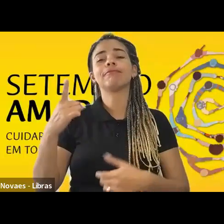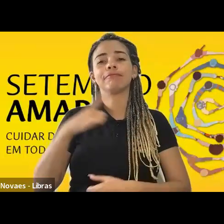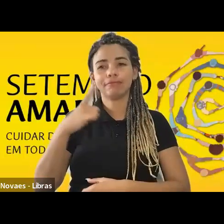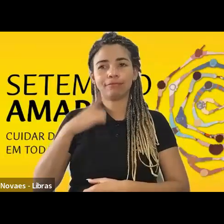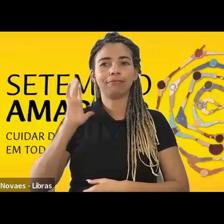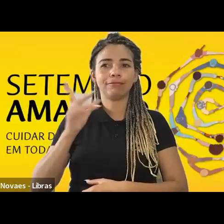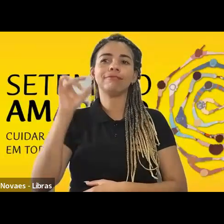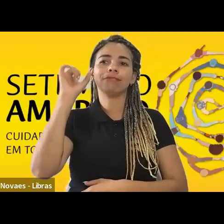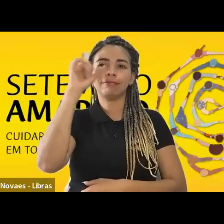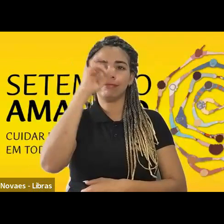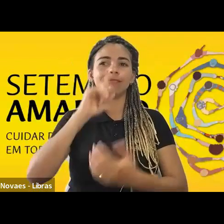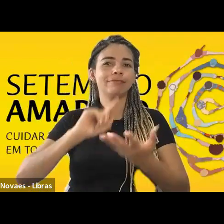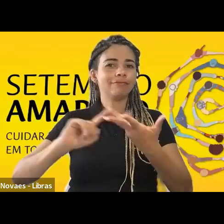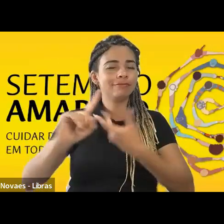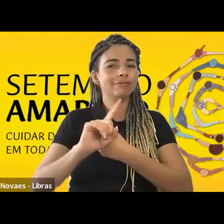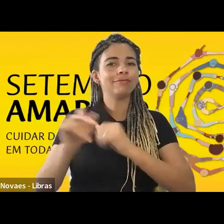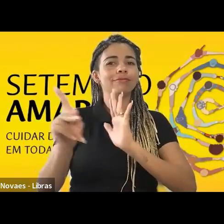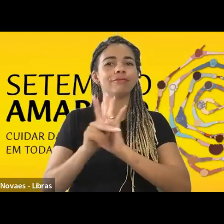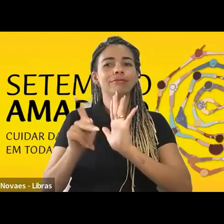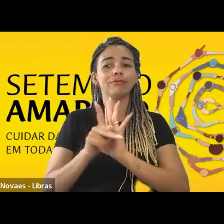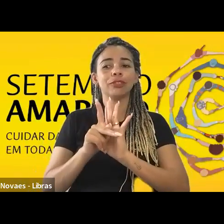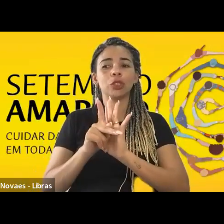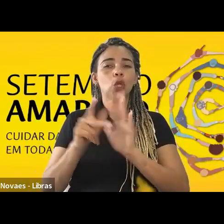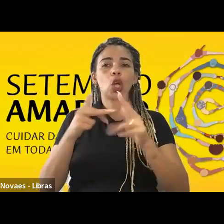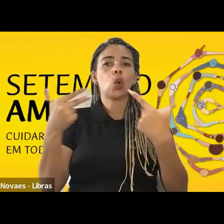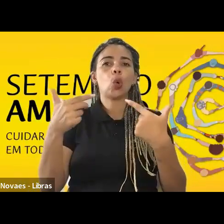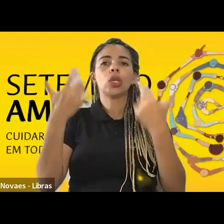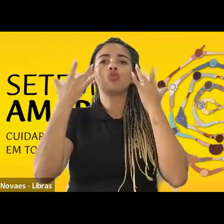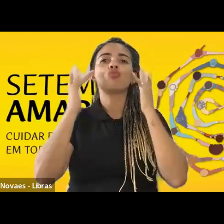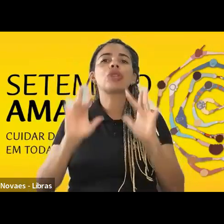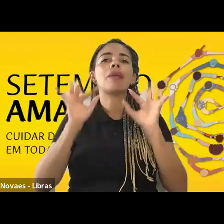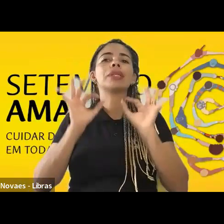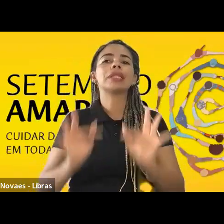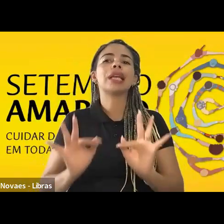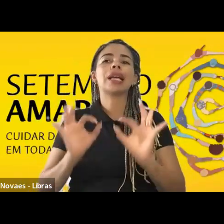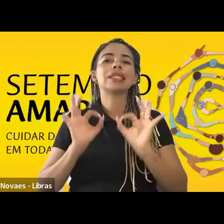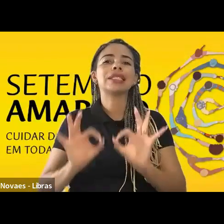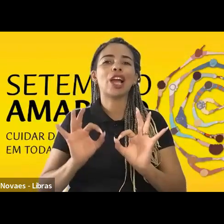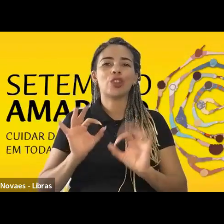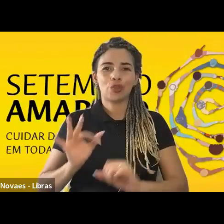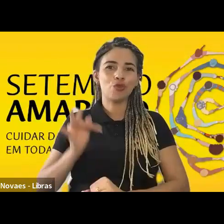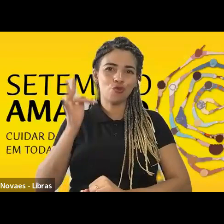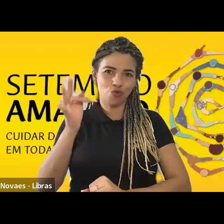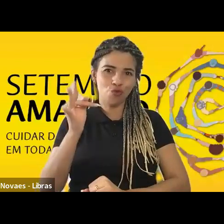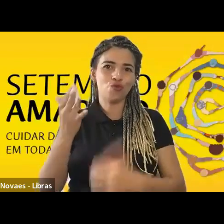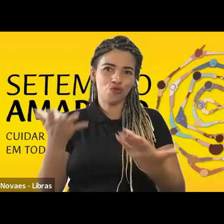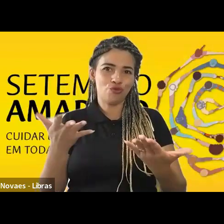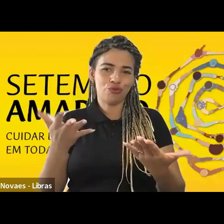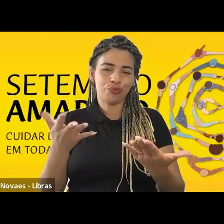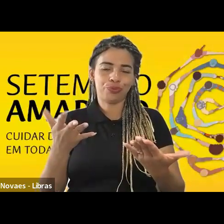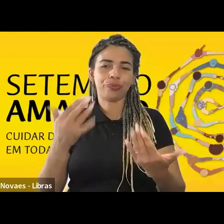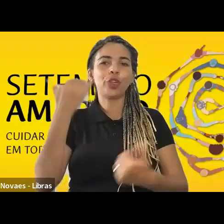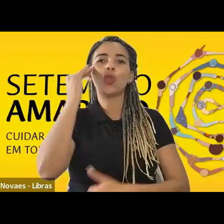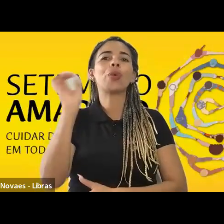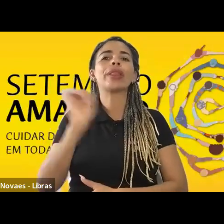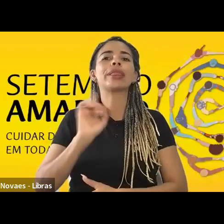para lidar com a imprevisibilidade, né? O quanto a gente tem uma dificuldade muito grande de entender ou de lidar com aquilo que